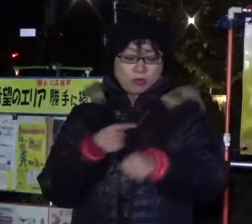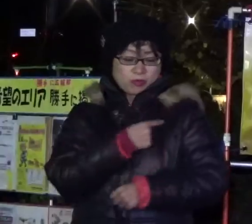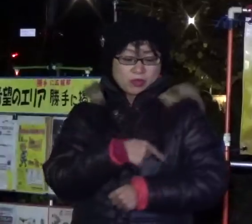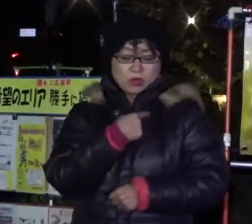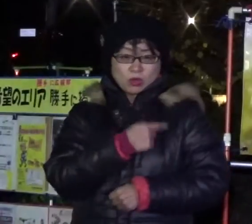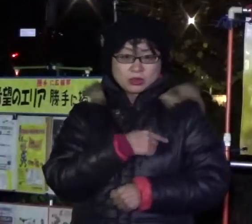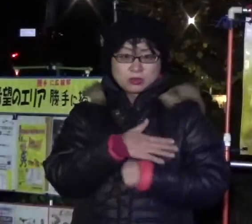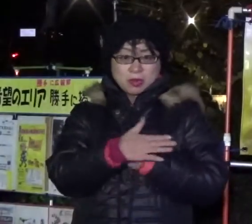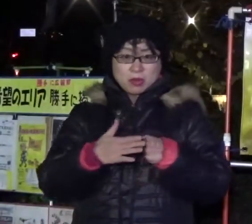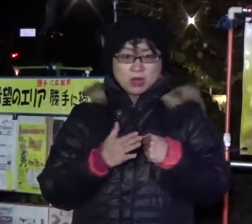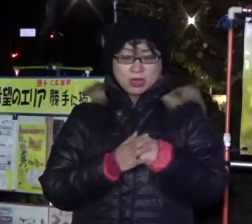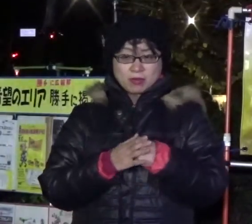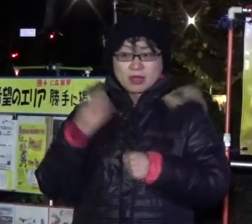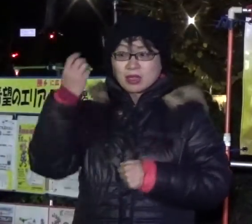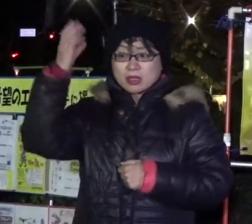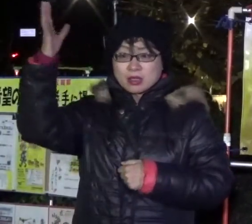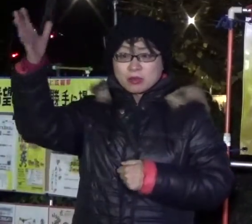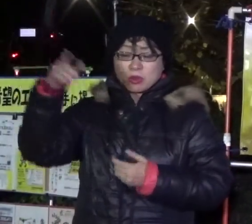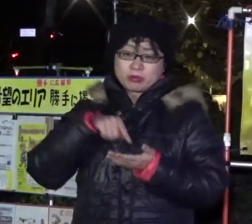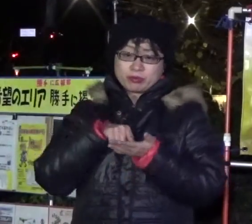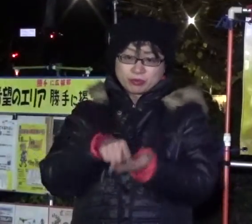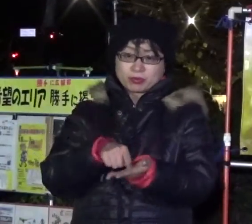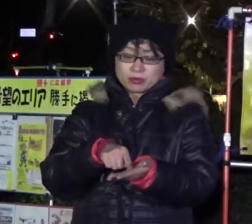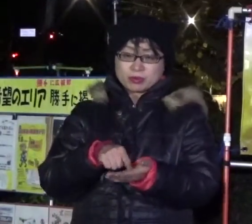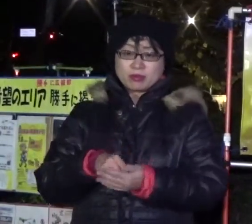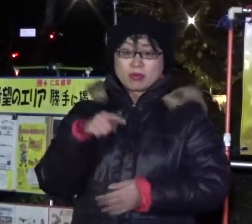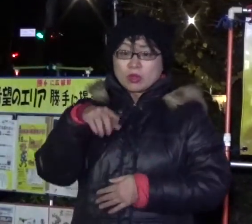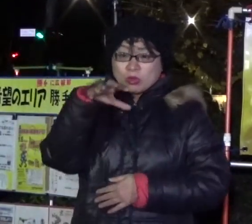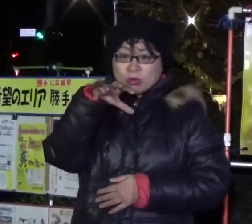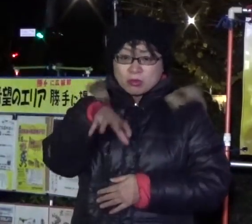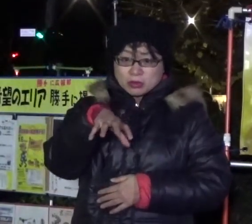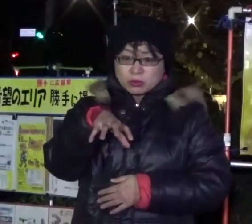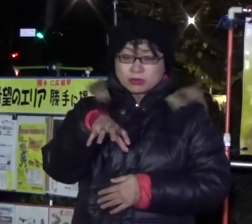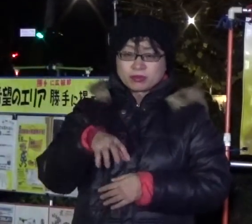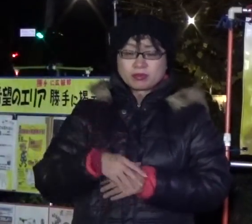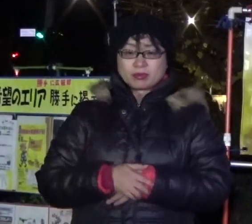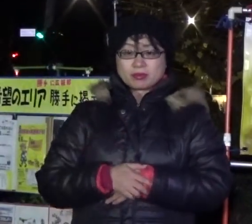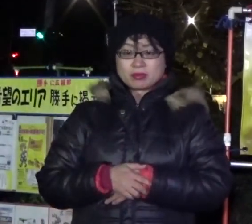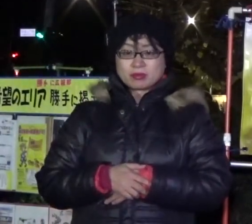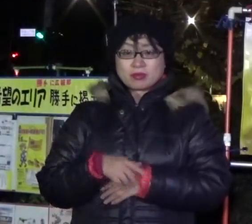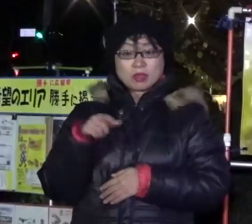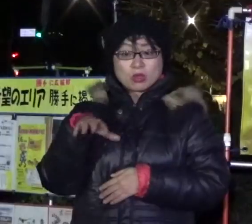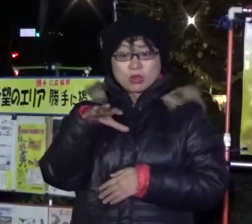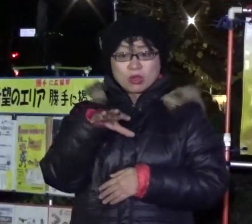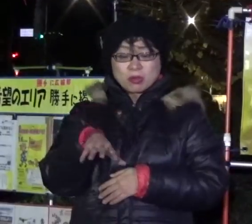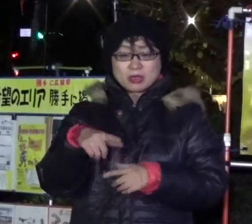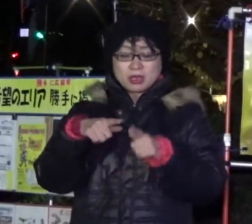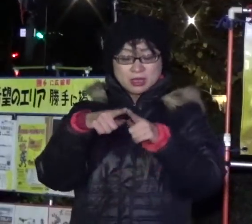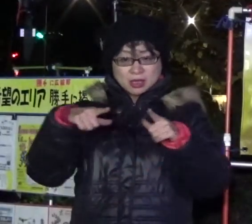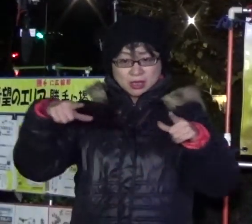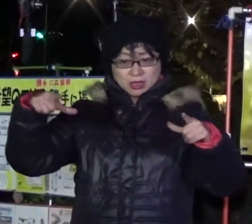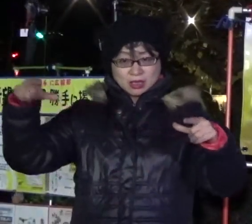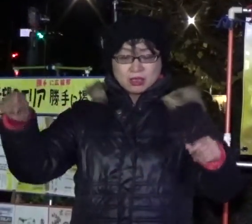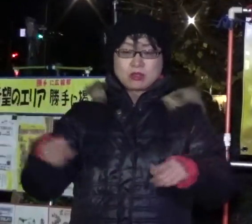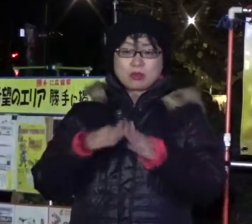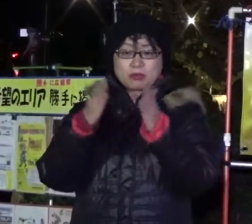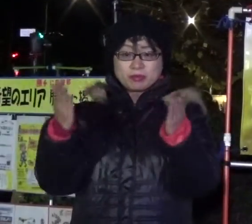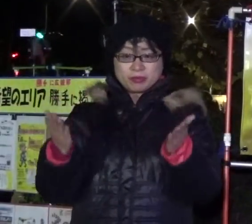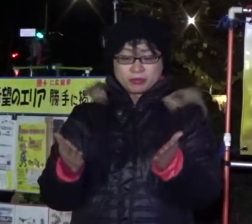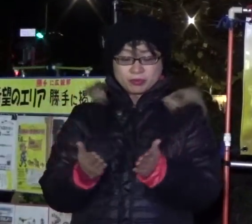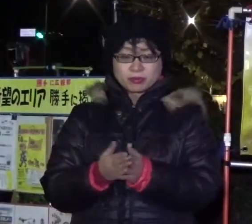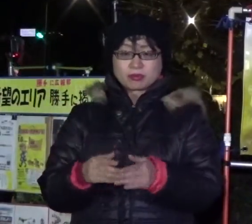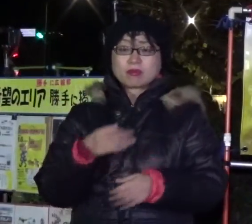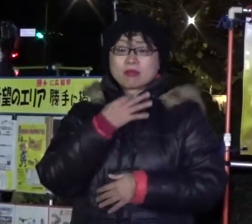れ、希望を求めるこの場所だった。そしてここで全国でみんなで上げてきた声